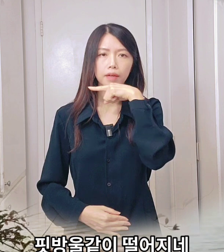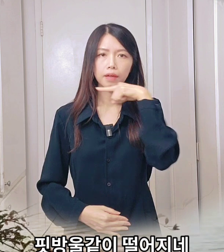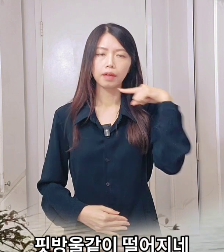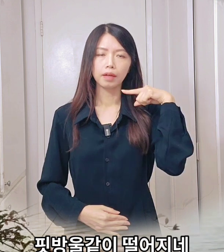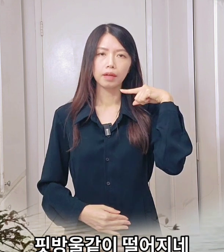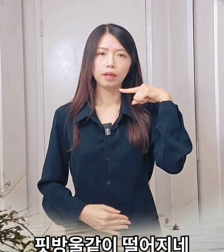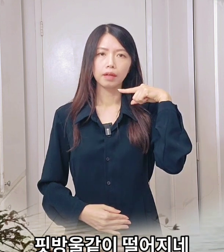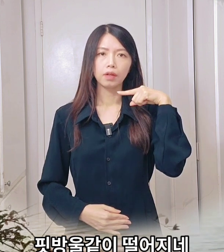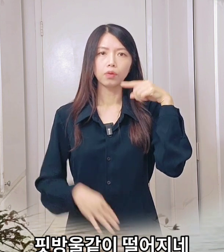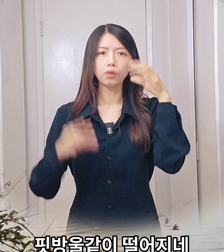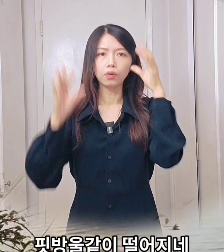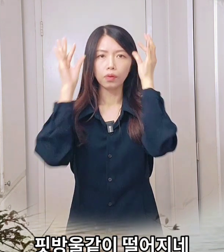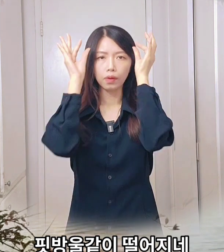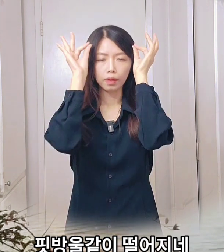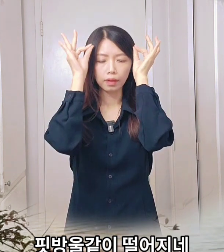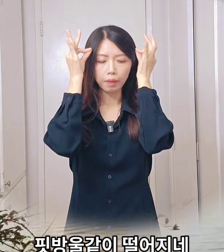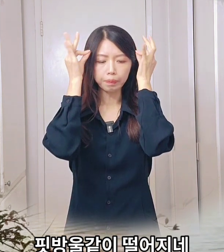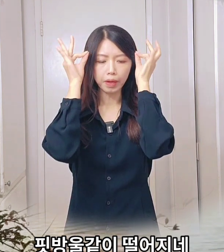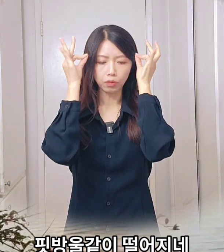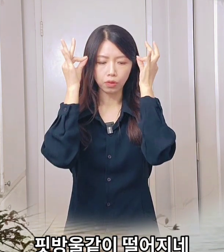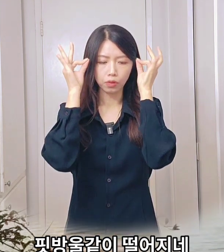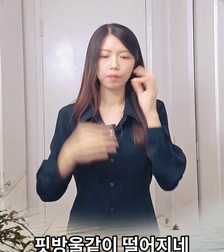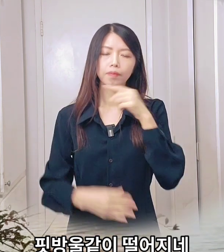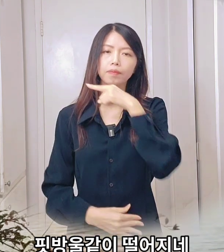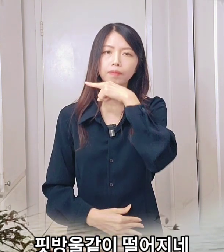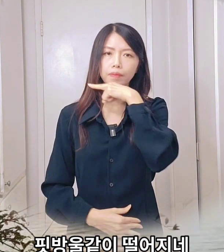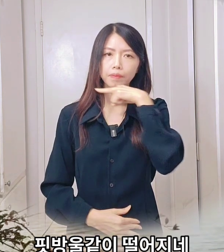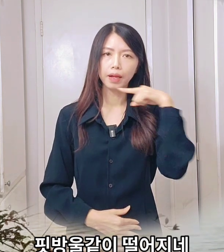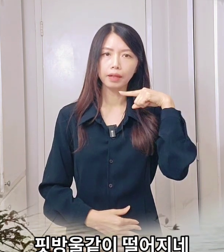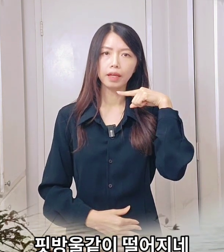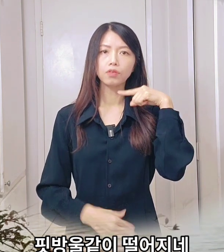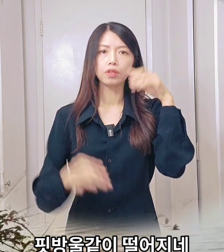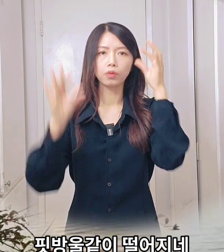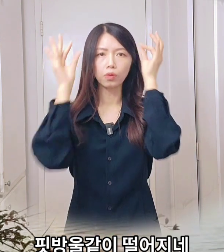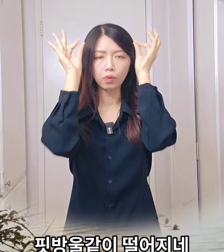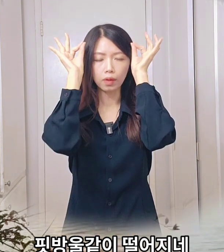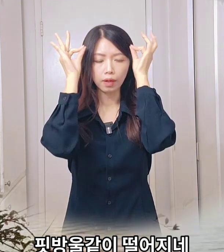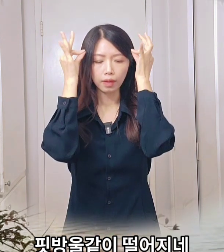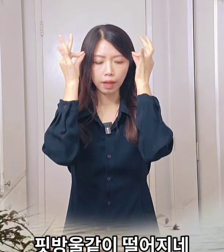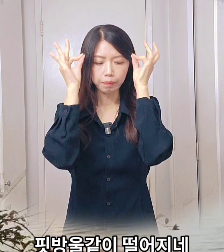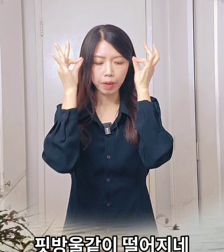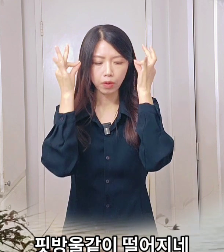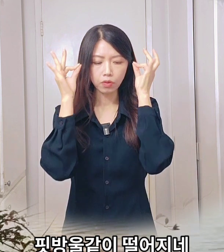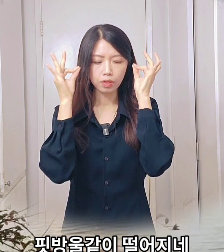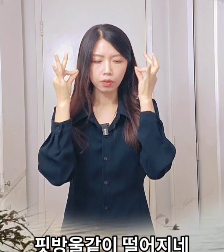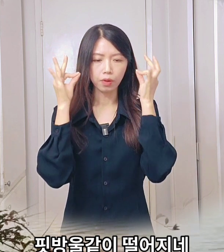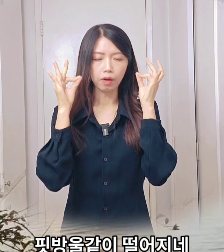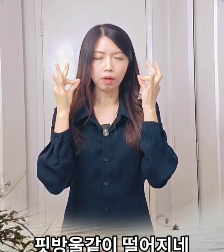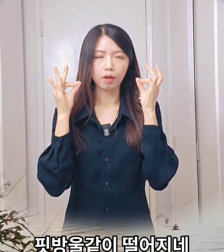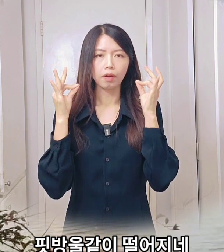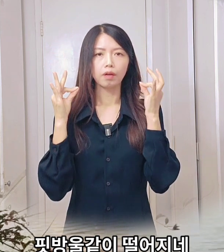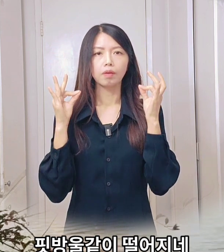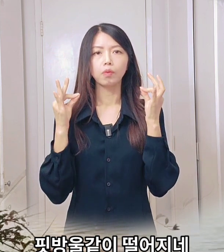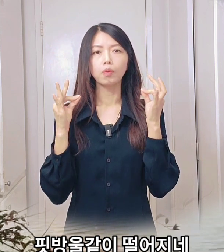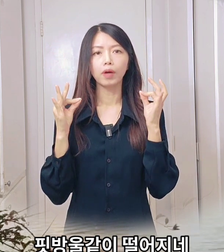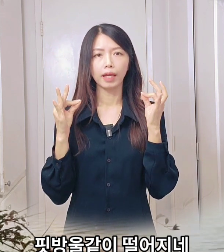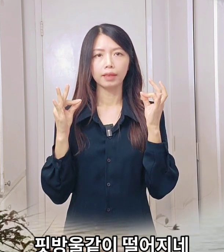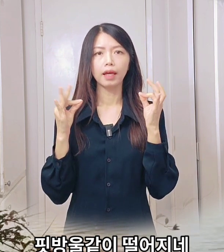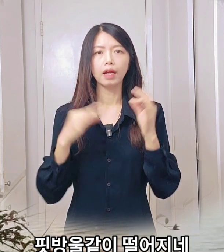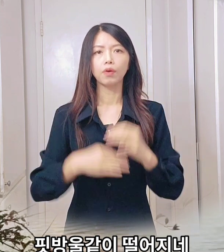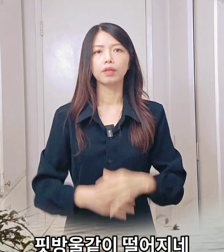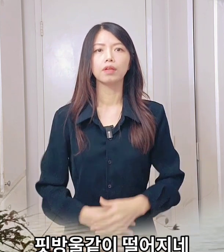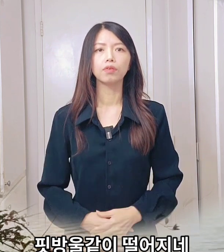됩니다. 그리고 땀방울. 빨갛다 해주시고 땀방울 해주시고요.